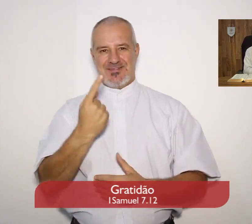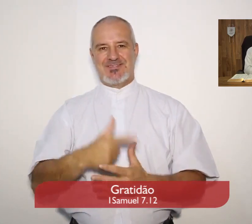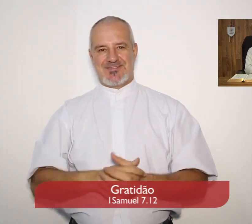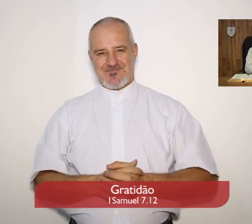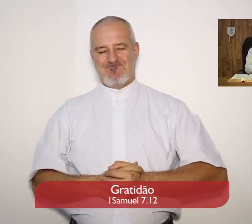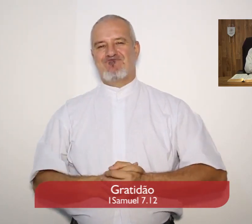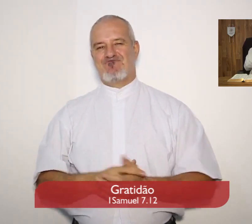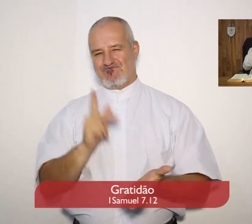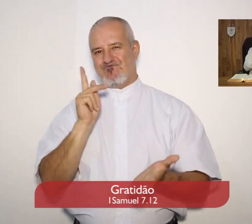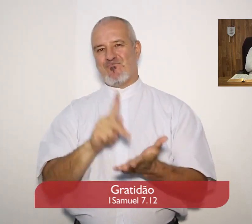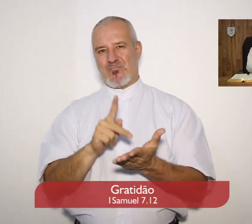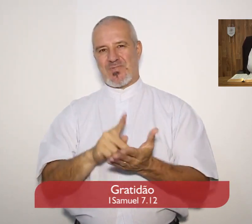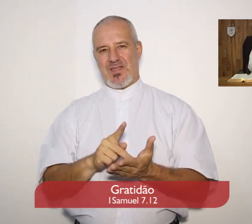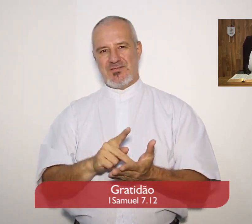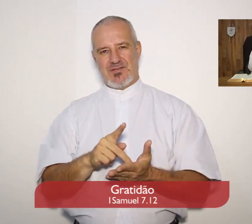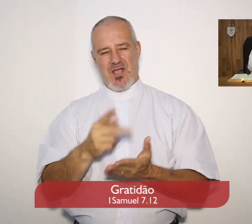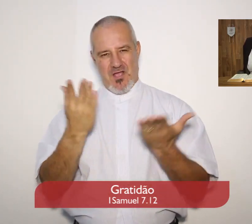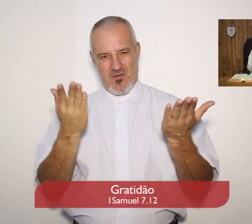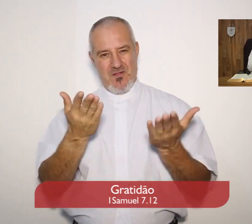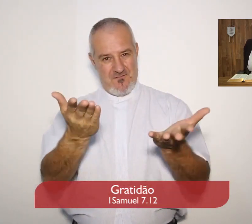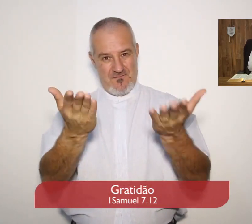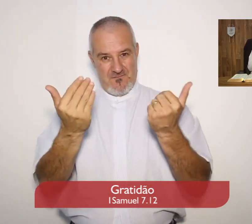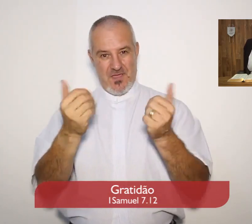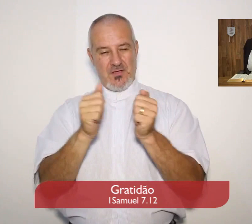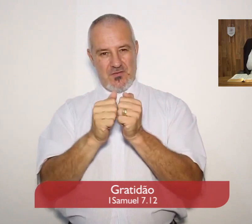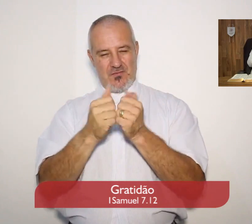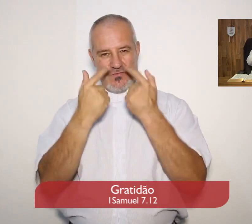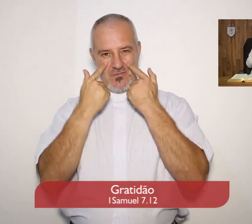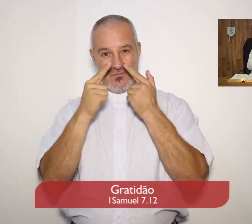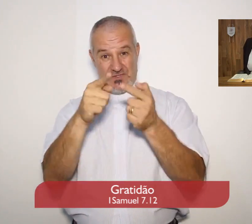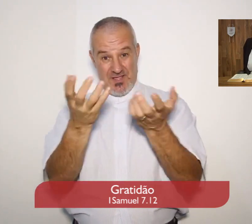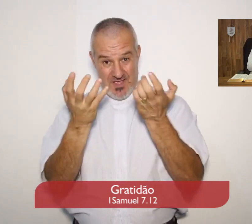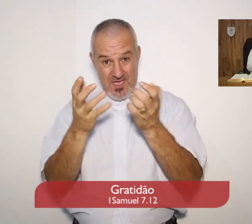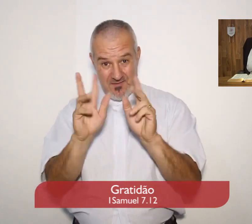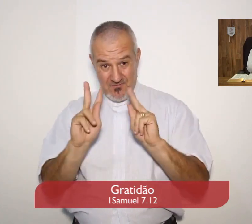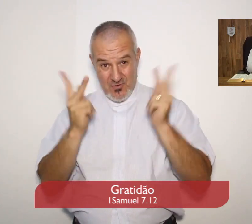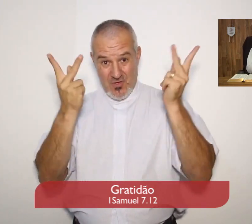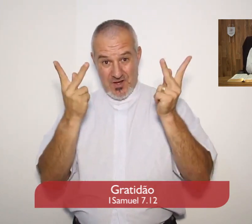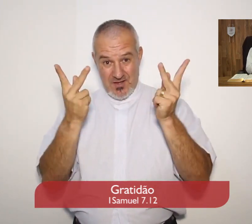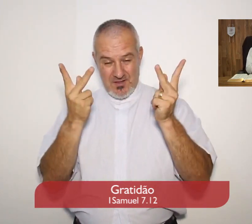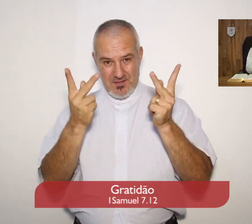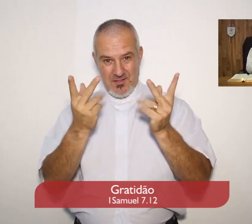Olhe, venha comigo agora. Você quer vitória?